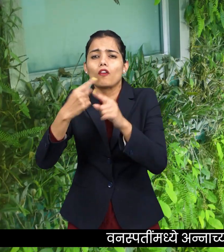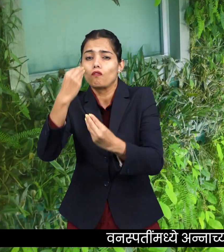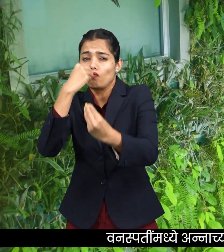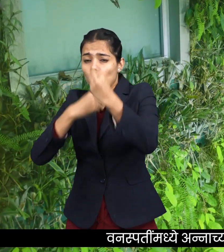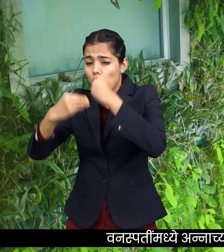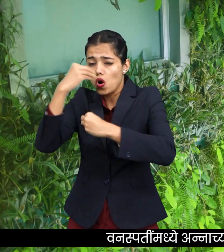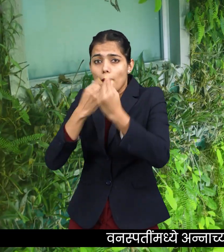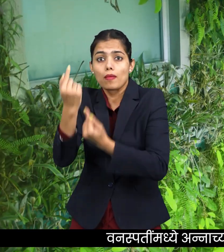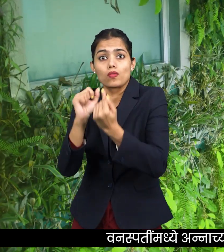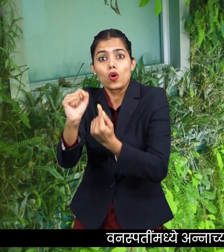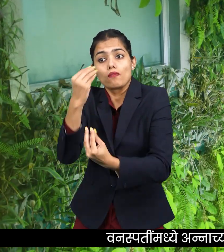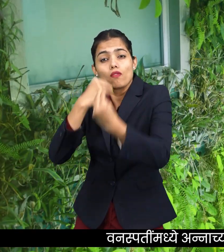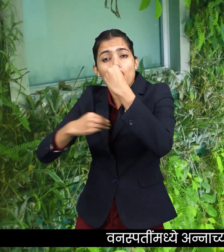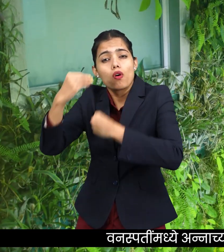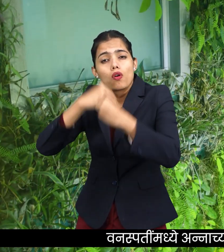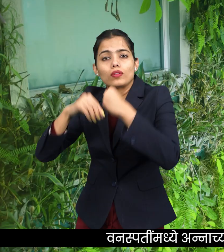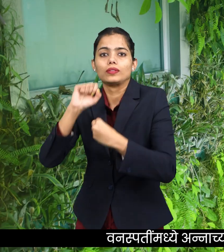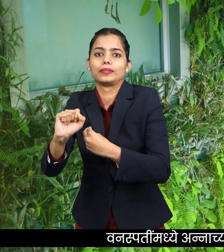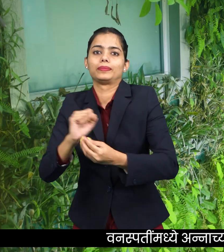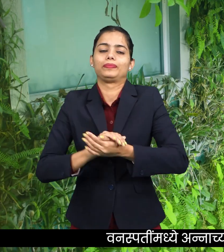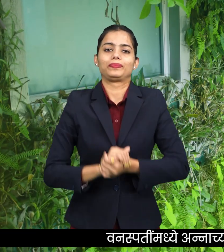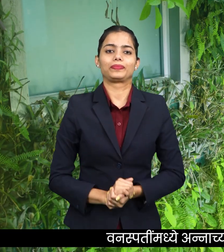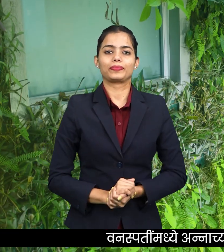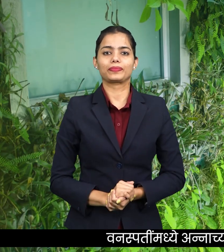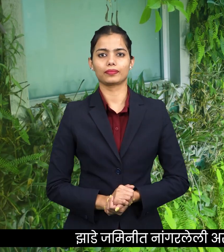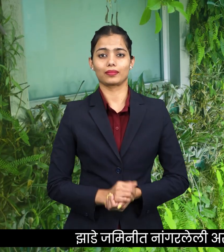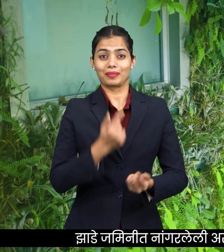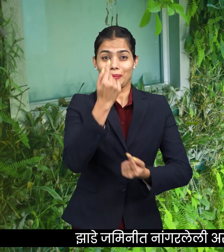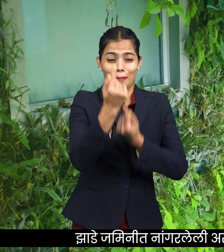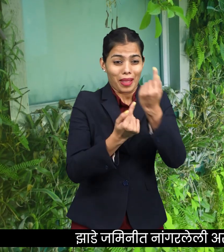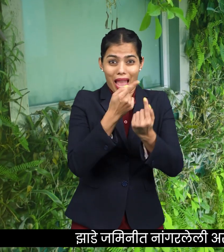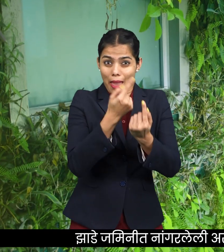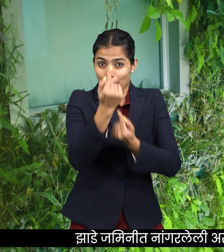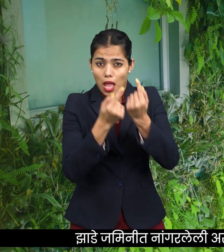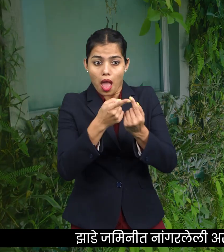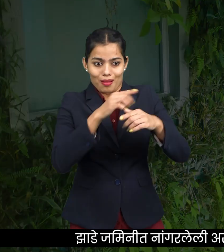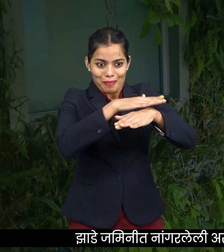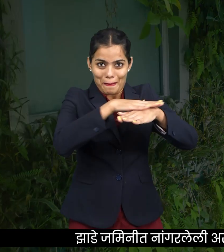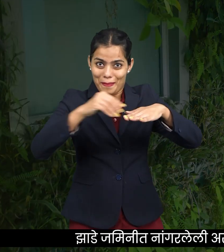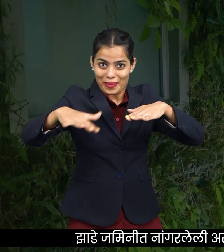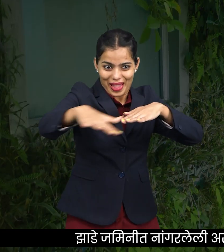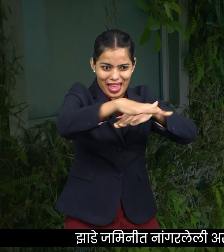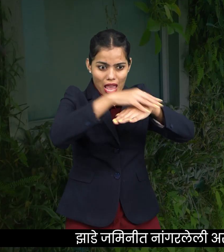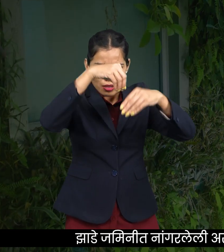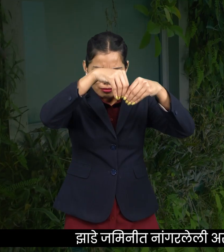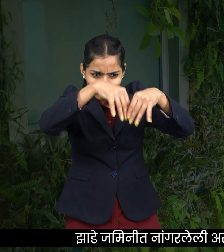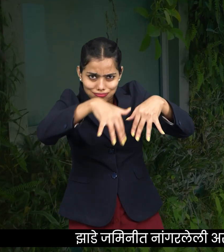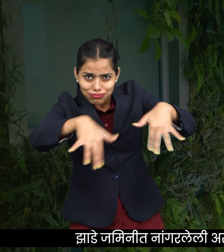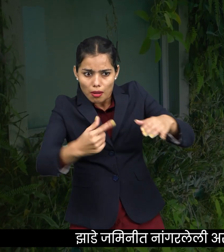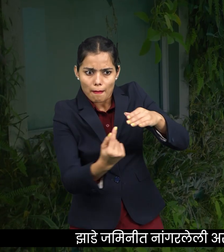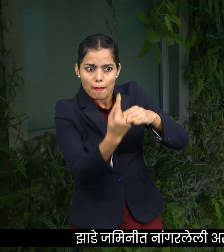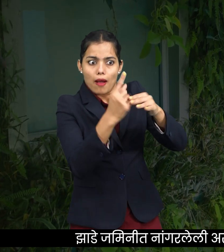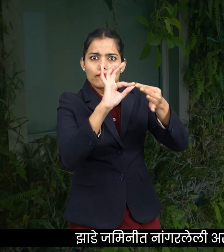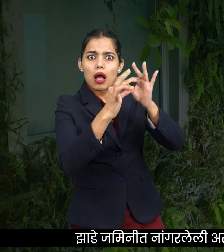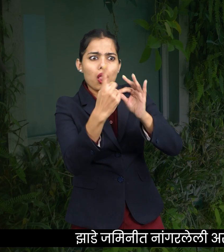वनस्पतीमध्ये अन्नाचा अंतर्ग्रहणासाठी अनुकूलता. झाडे जमिनीत नांगरलेली असतात आणि